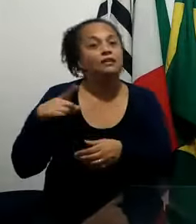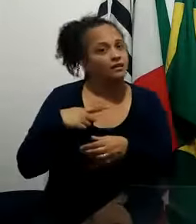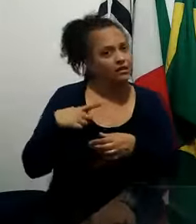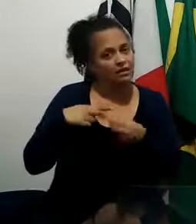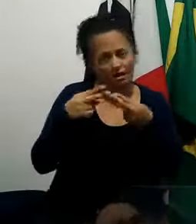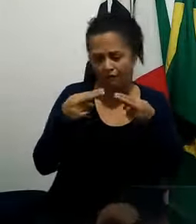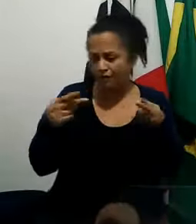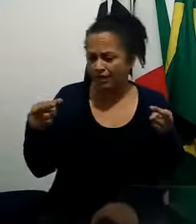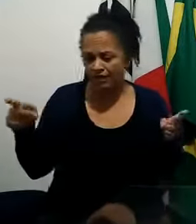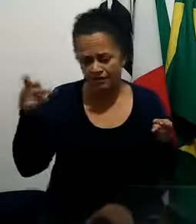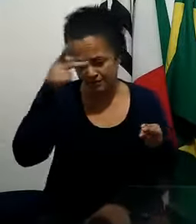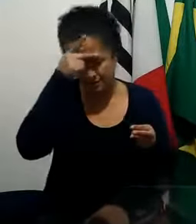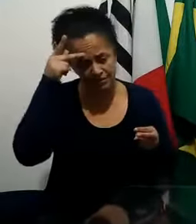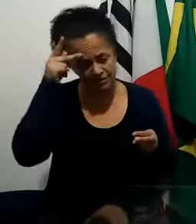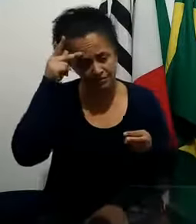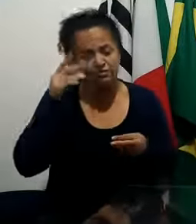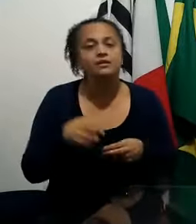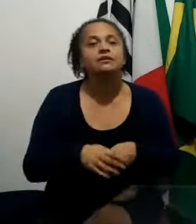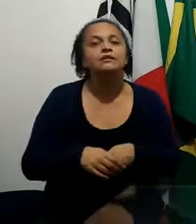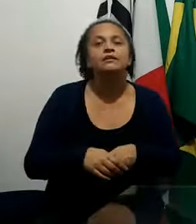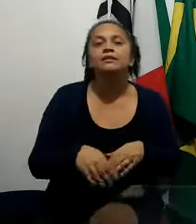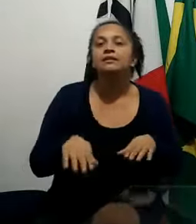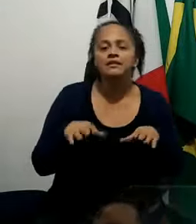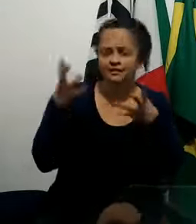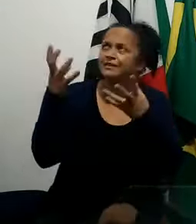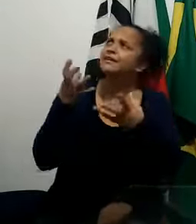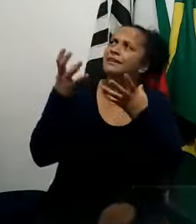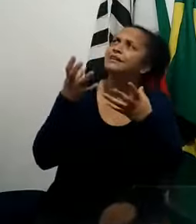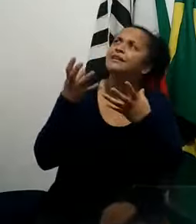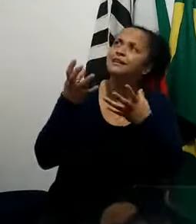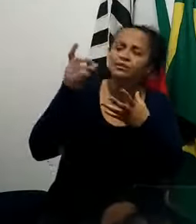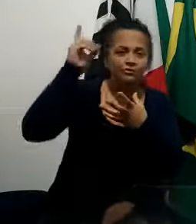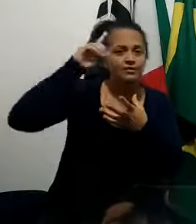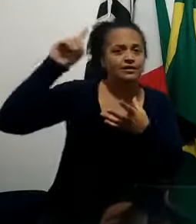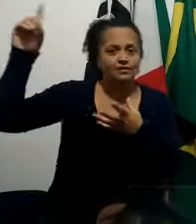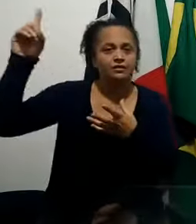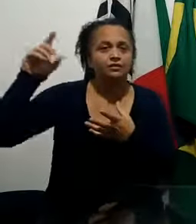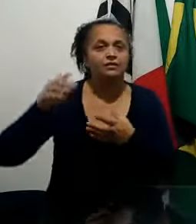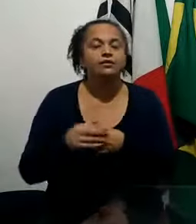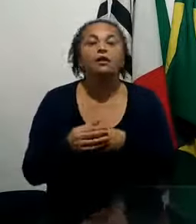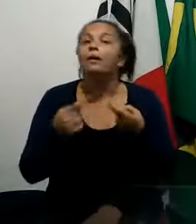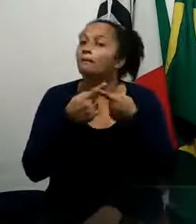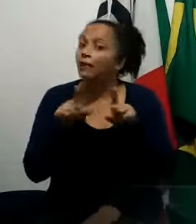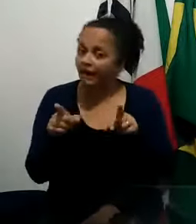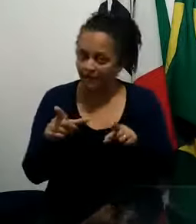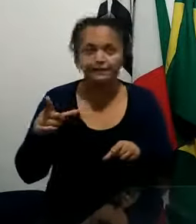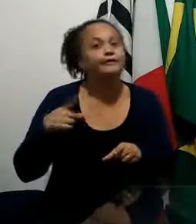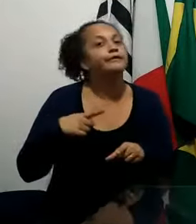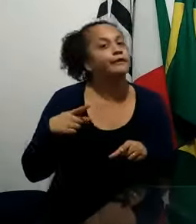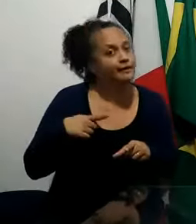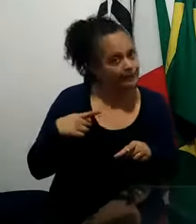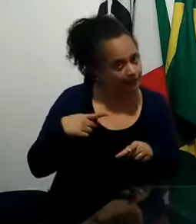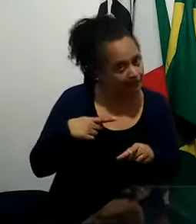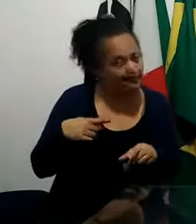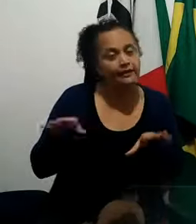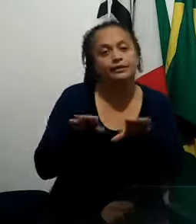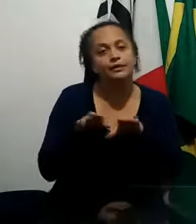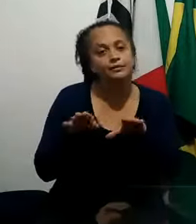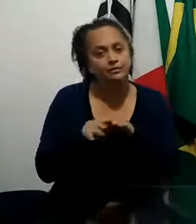que vão, nesse tempo aqui, se converter. Embora a grande maioria, infelizmente, mesmo com os